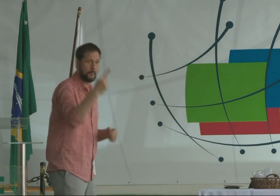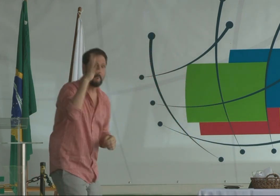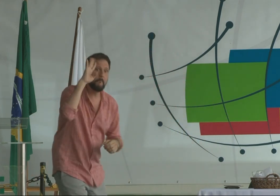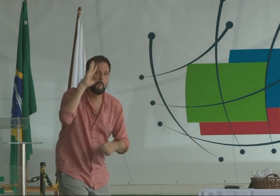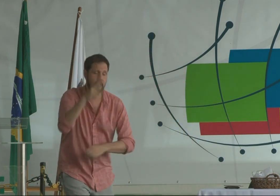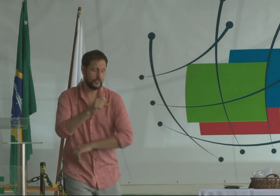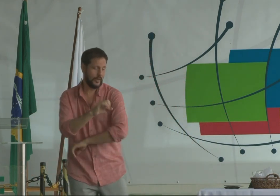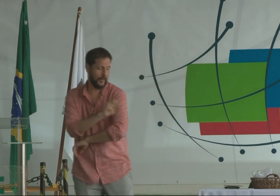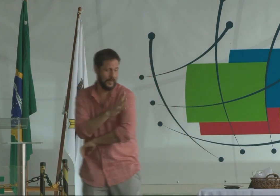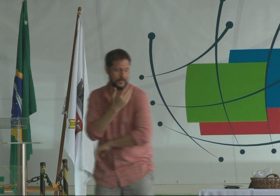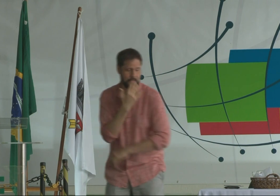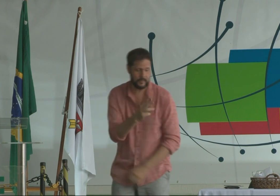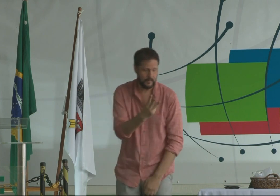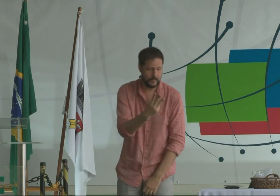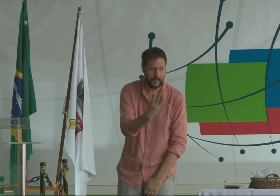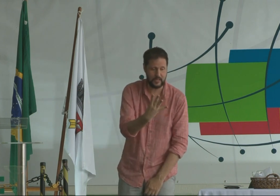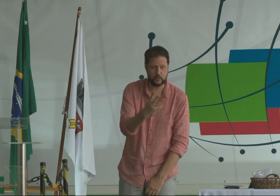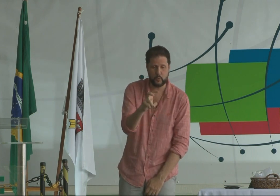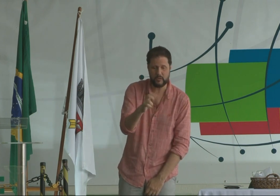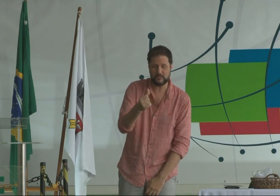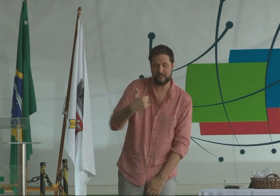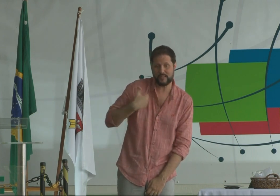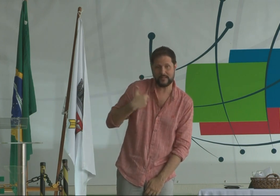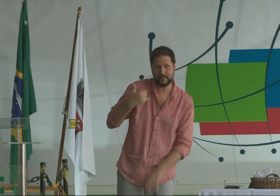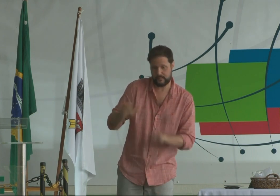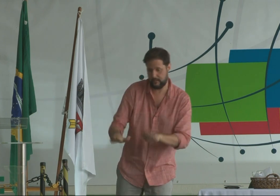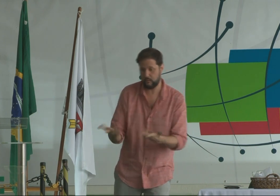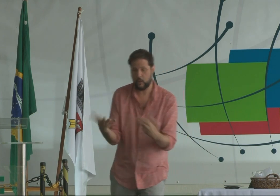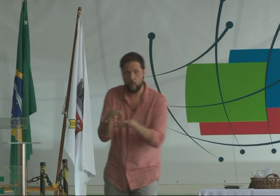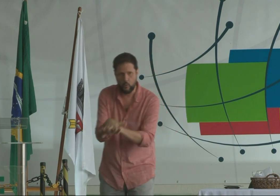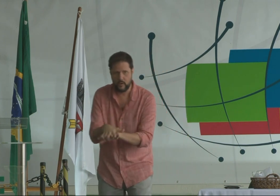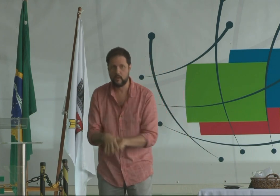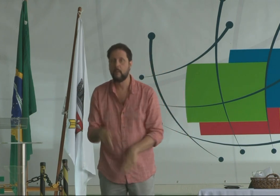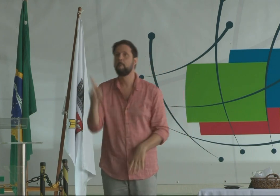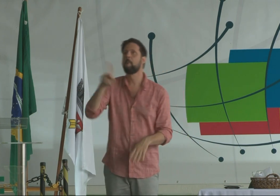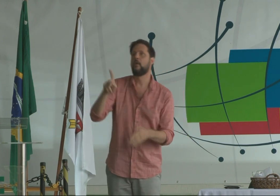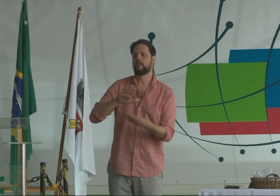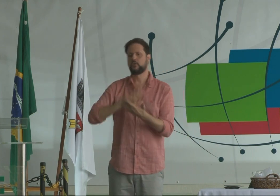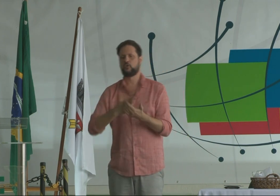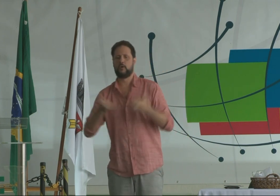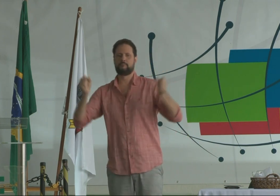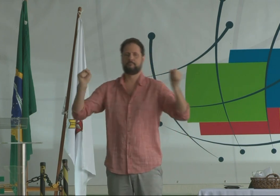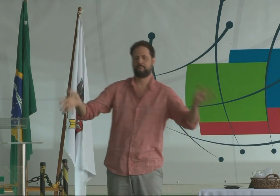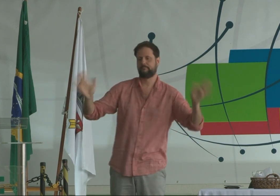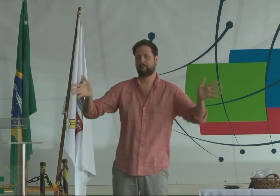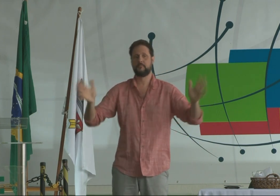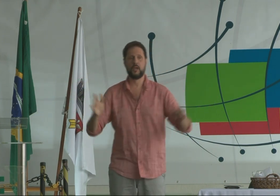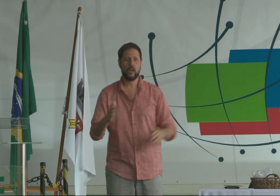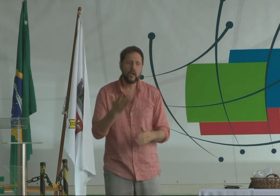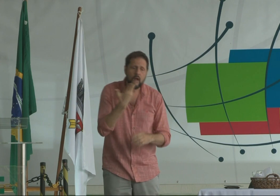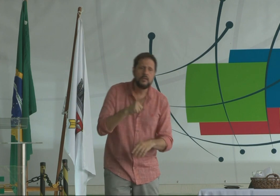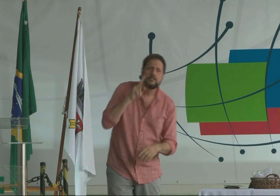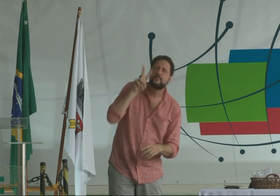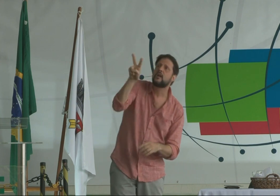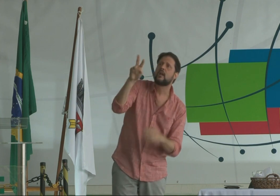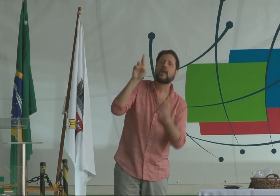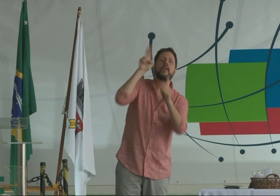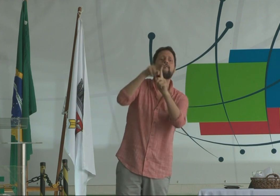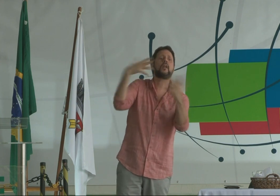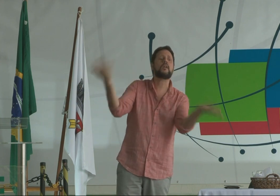trazer um exemplo. É o seguinte. A gente olha lá uma criança, né? Cinco, seis, enfim. Aí o professor está lá sinalizando, a